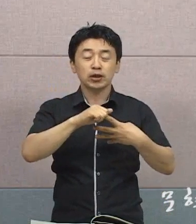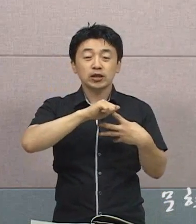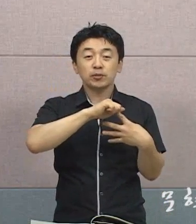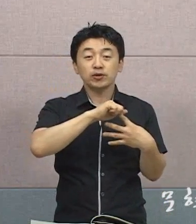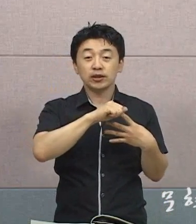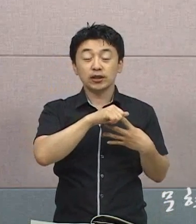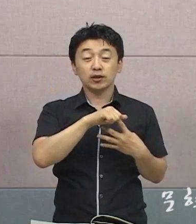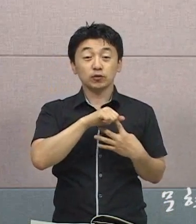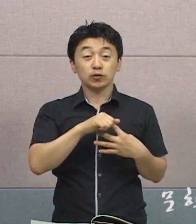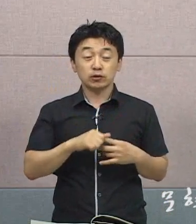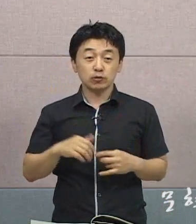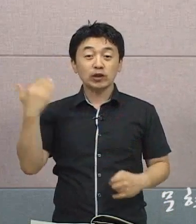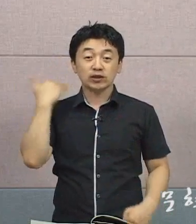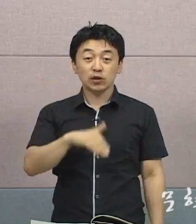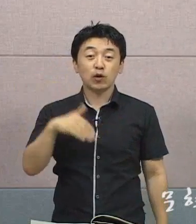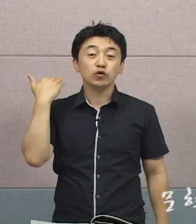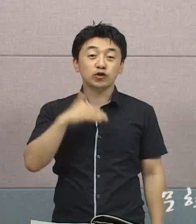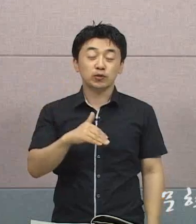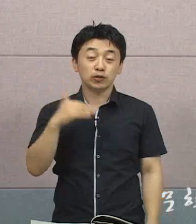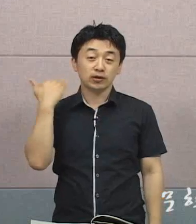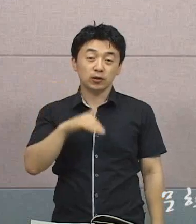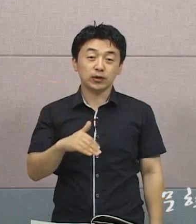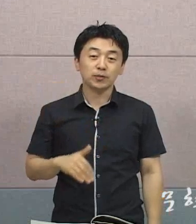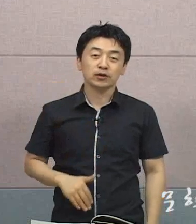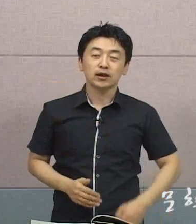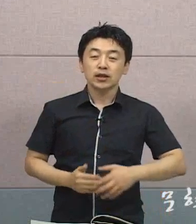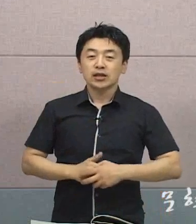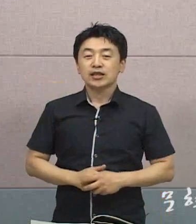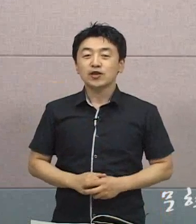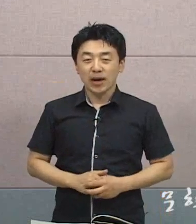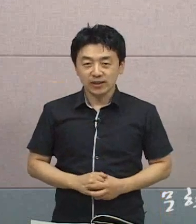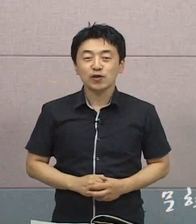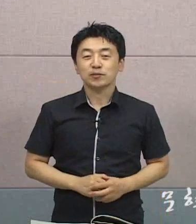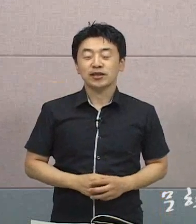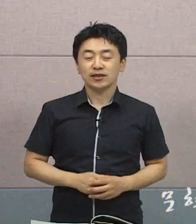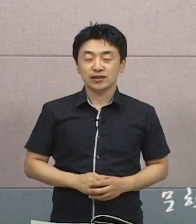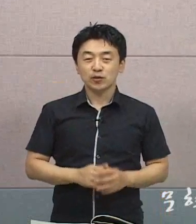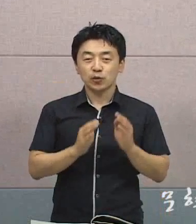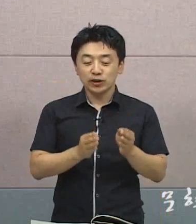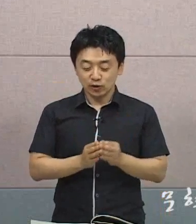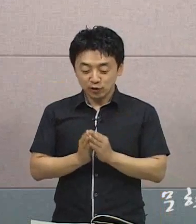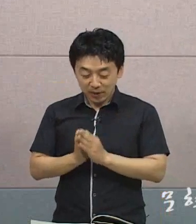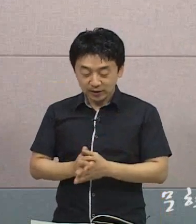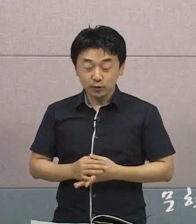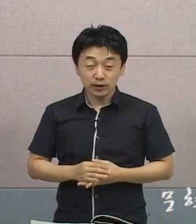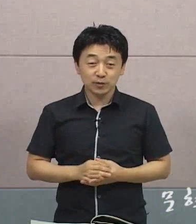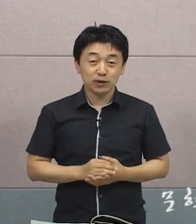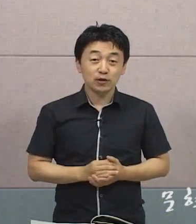첫 번째로 놓으시고 완전히 그냥 외워주시면 좋을 것 같아요. 왜냐면 이 단어 많이 사용합니다. 좋은 단어고요. 많이 사용하기 때문에요.